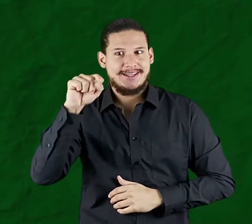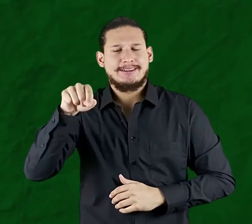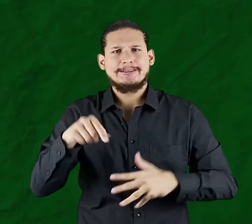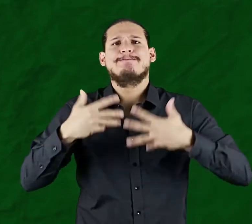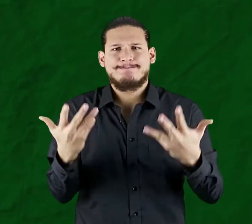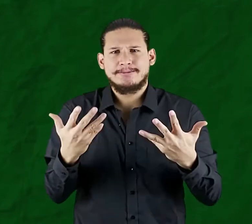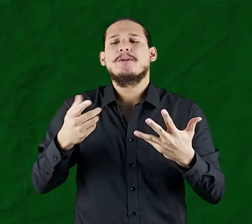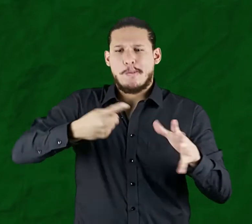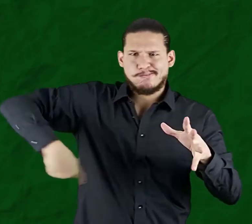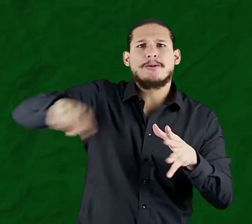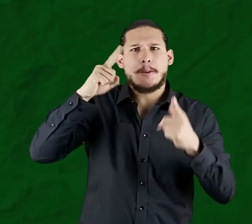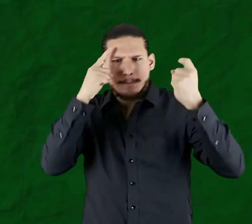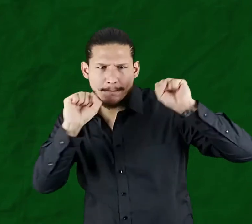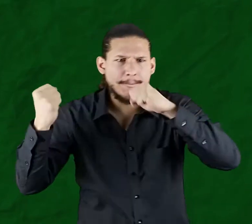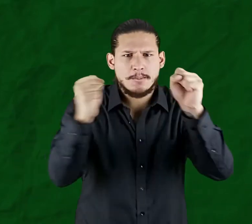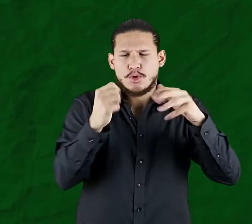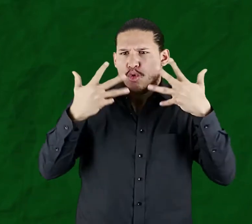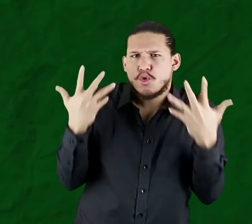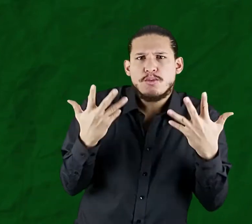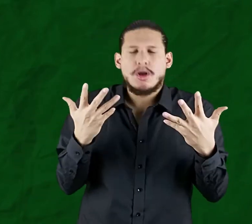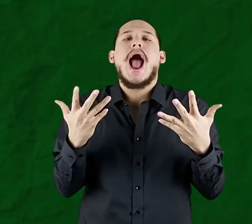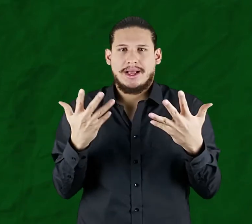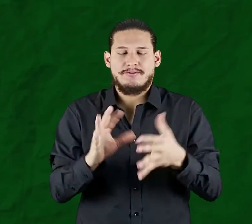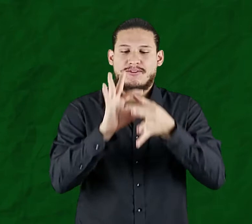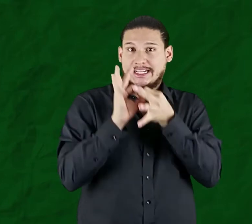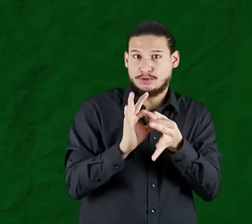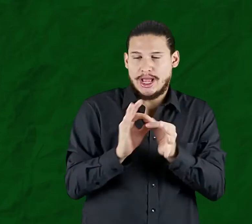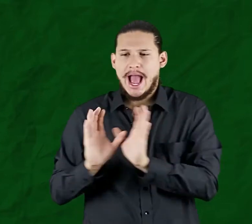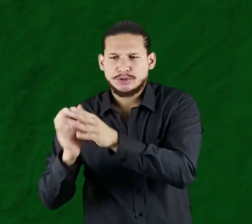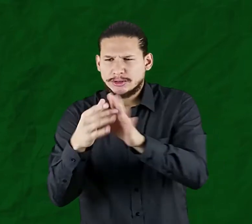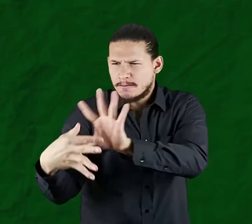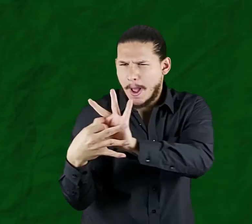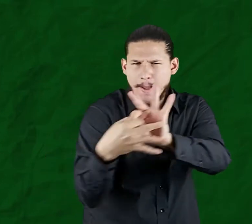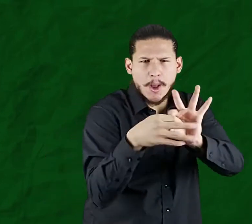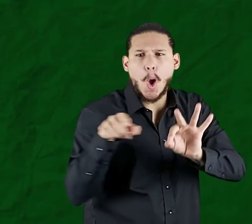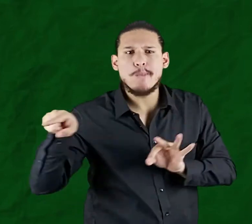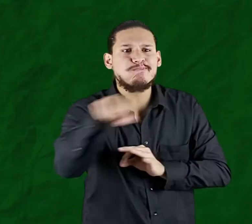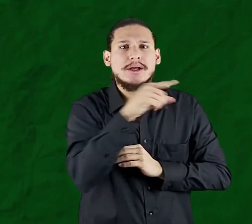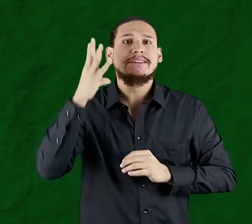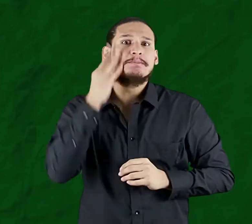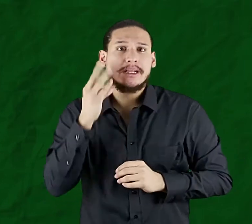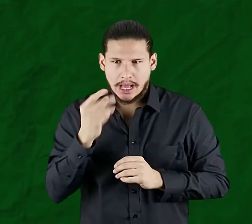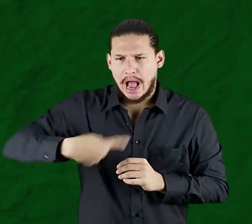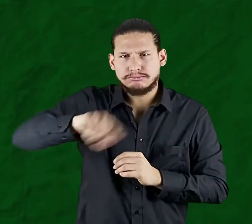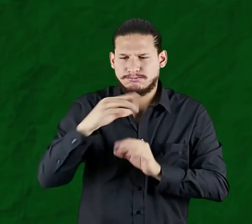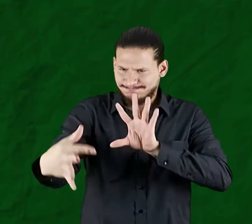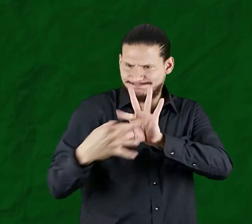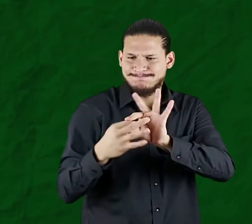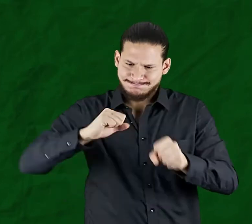preocupación existente entre las asociaciones y FENASCOL, articulando las experiencias de trabajo al respecto para fortalecer las estrategias de